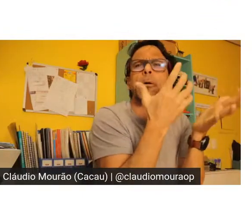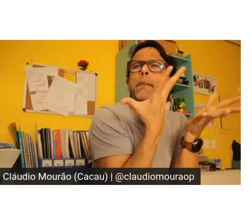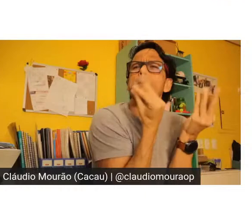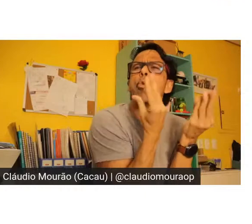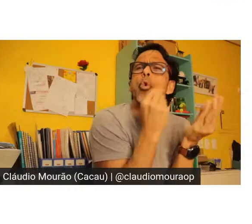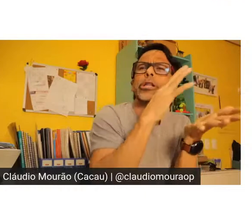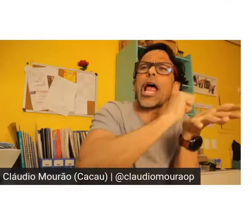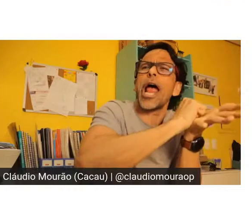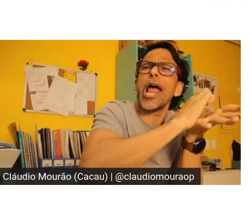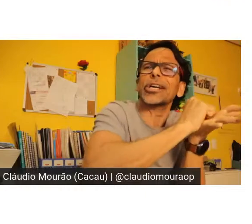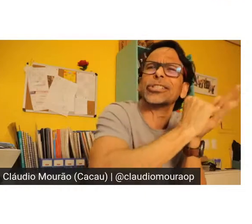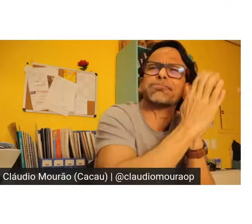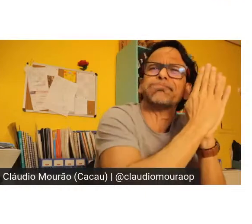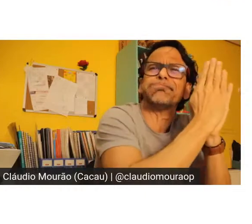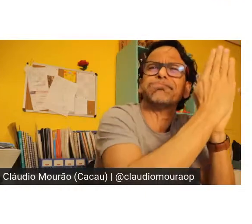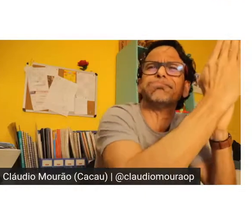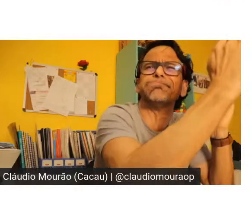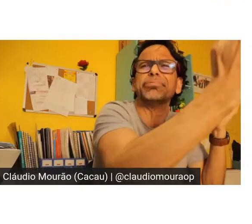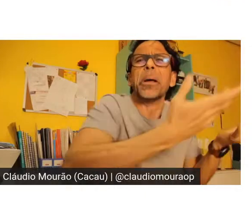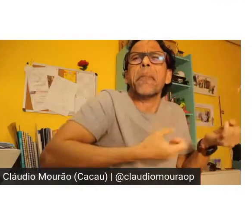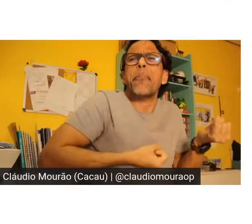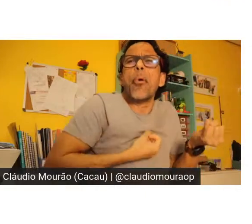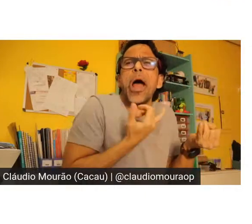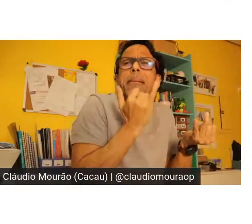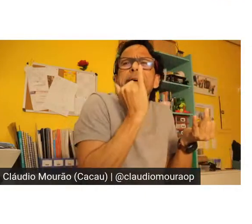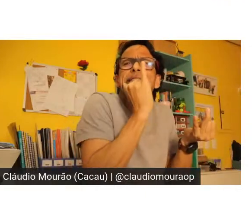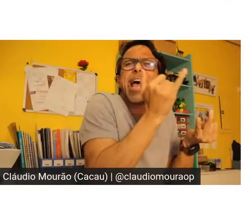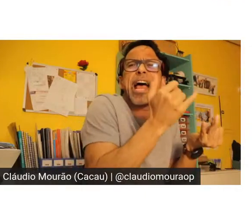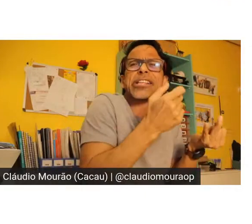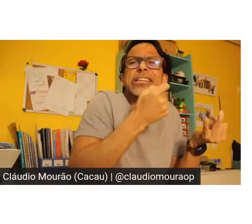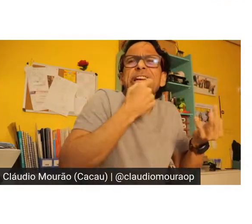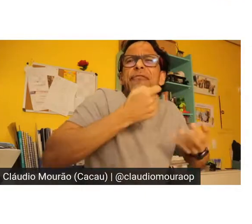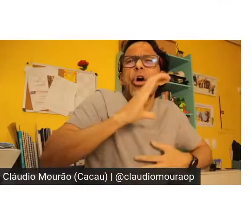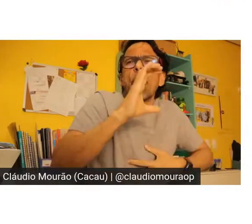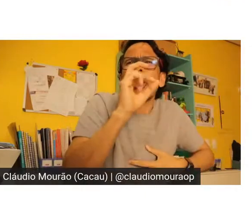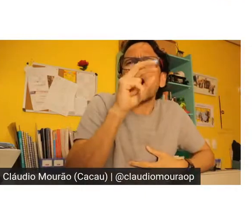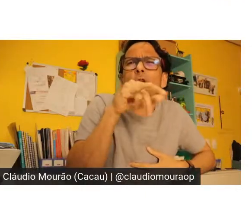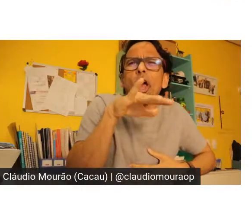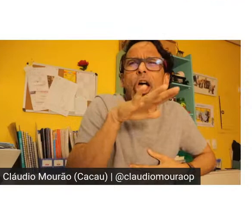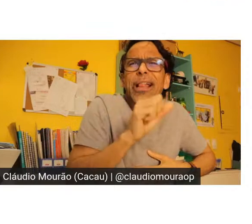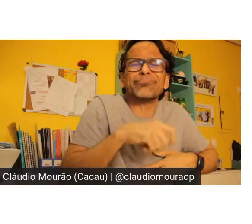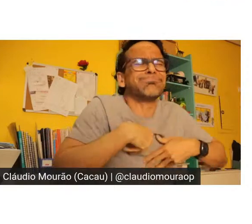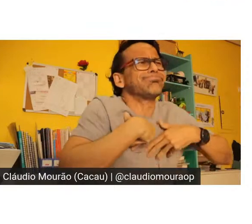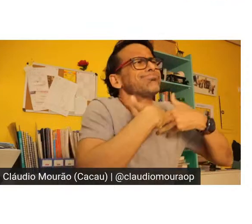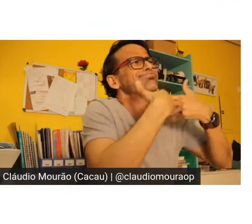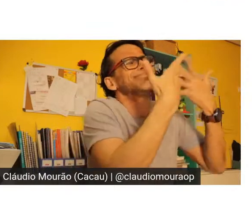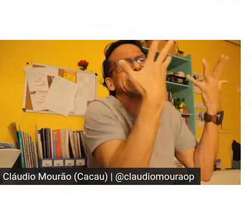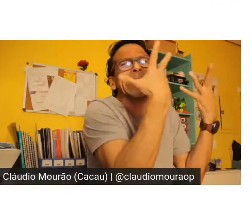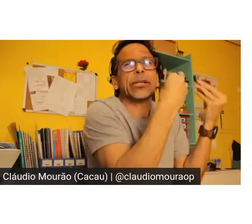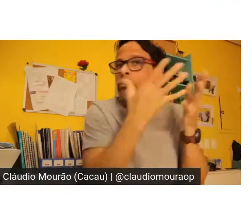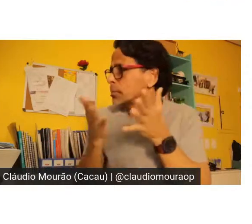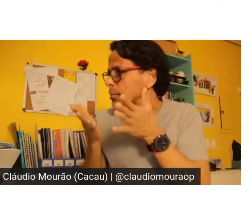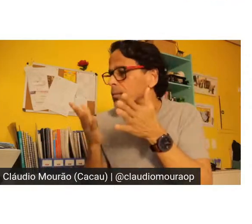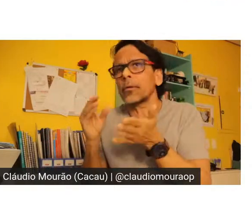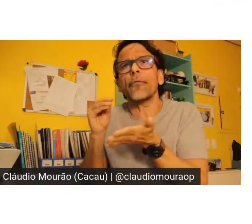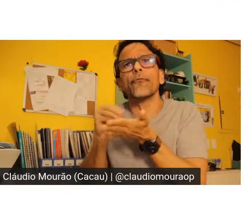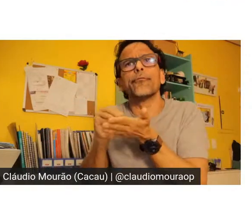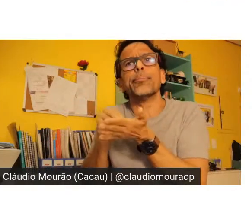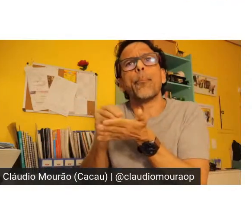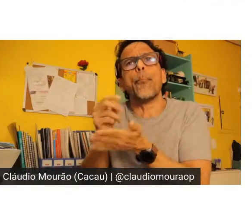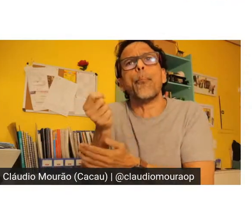questões na literatura tão simples bastante ricos em Ação enciclopédias é contos